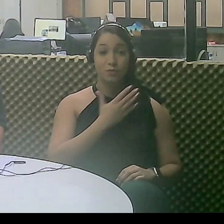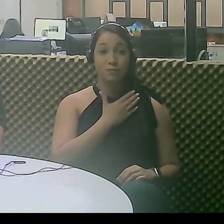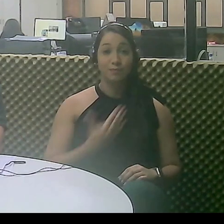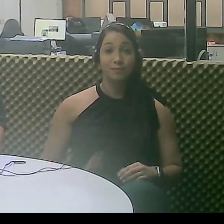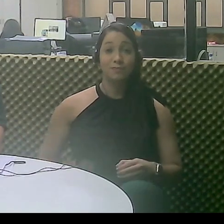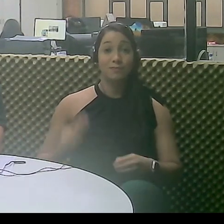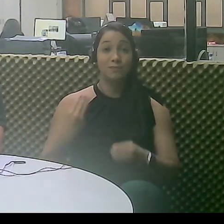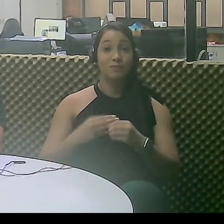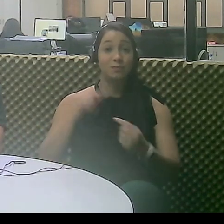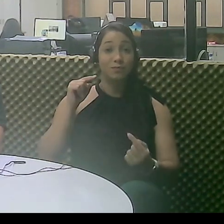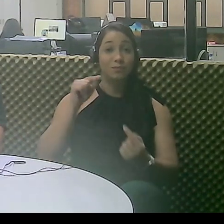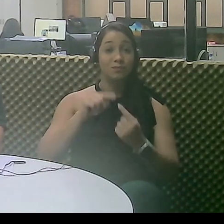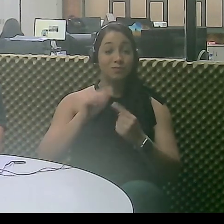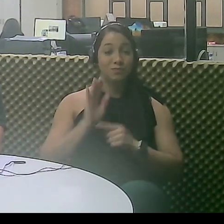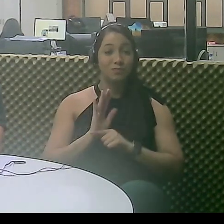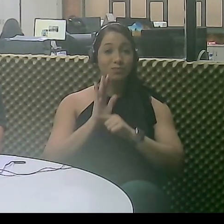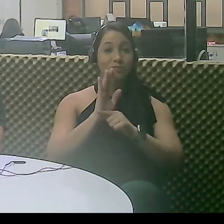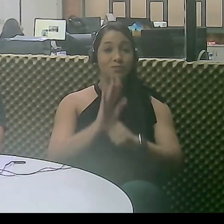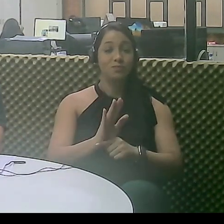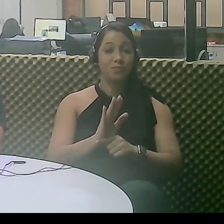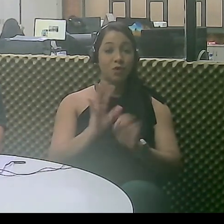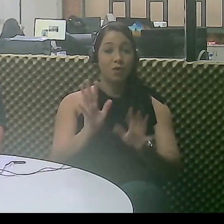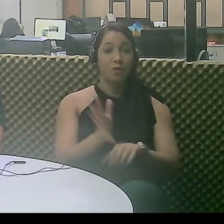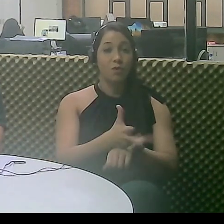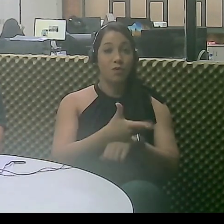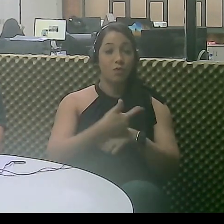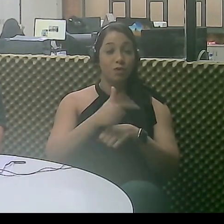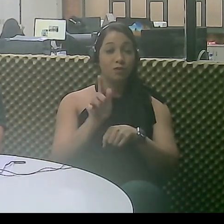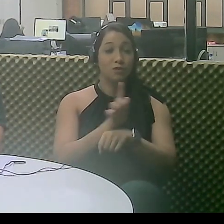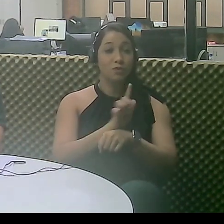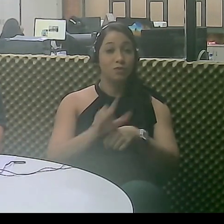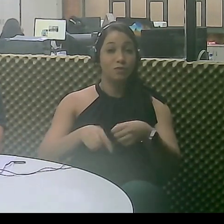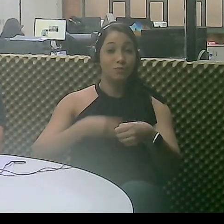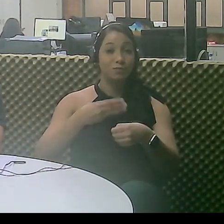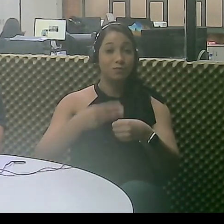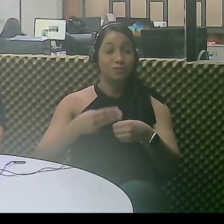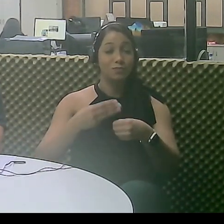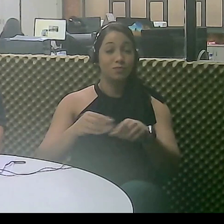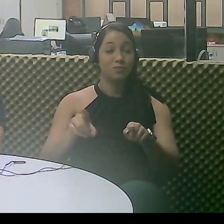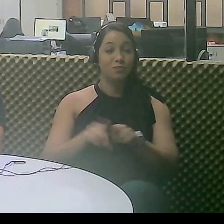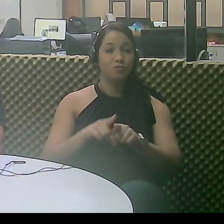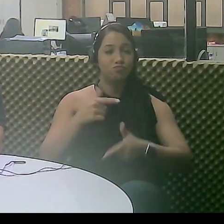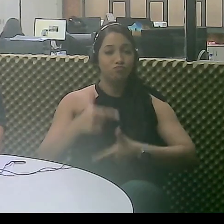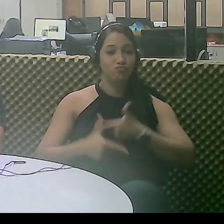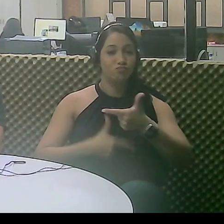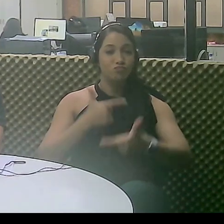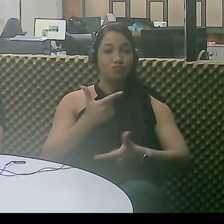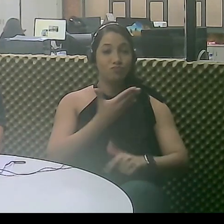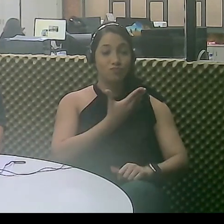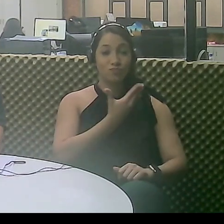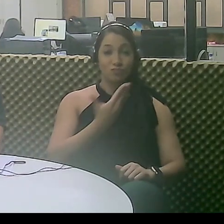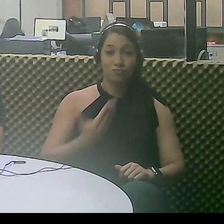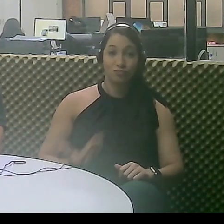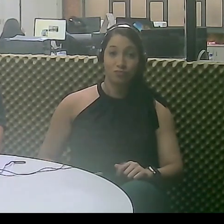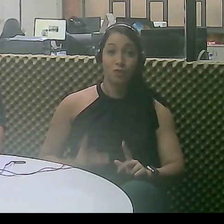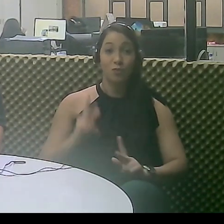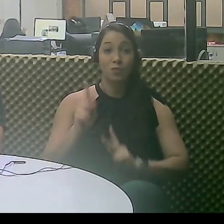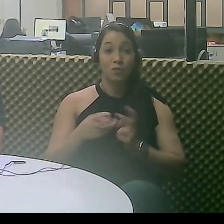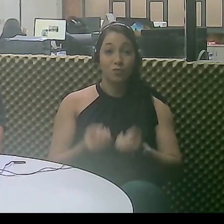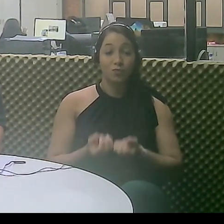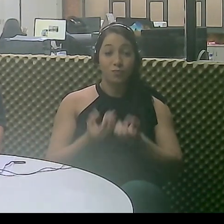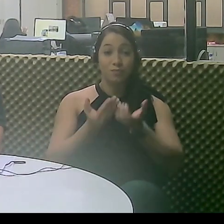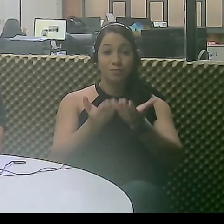com o objetivo de contribuir com o aperfeiçoamento da gestão municipal e da prestação dos serviços públicos à